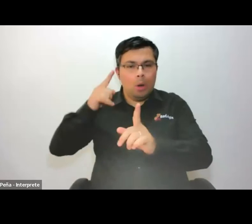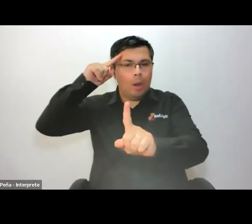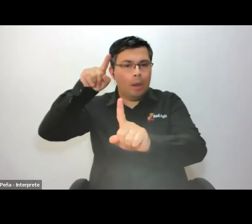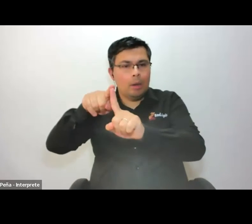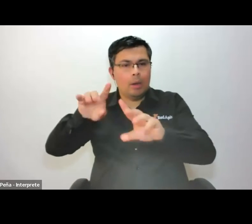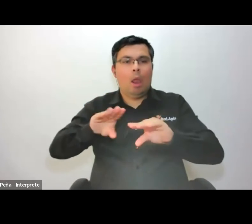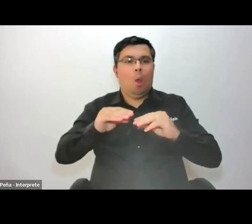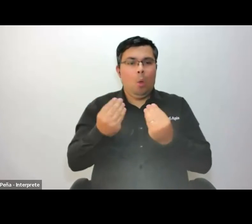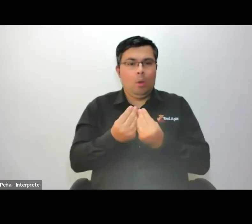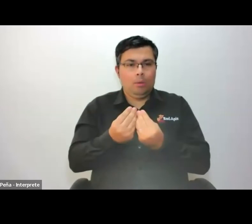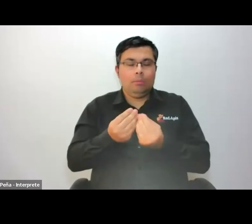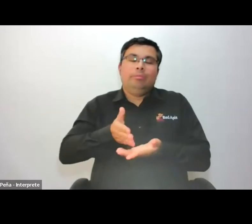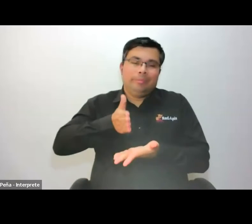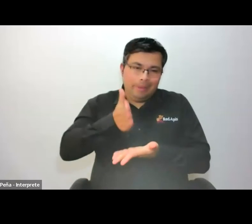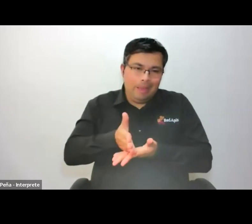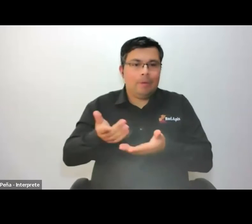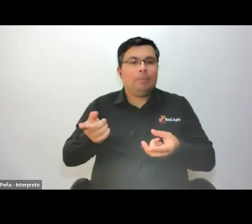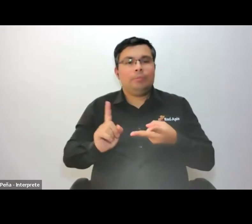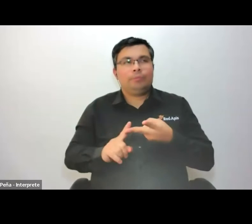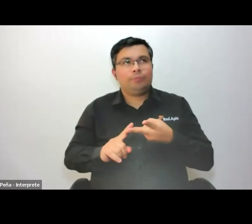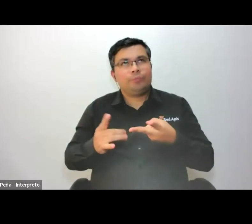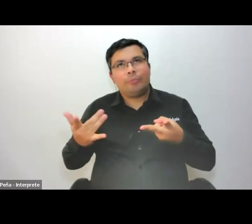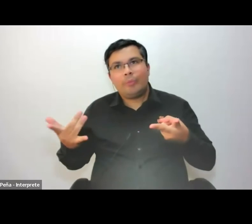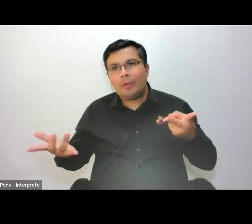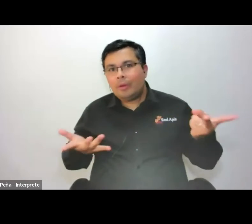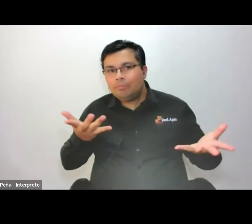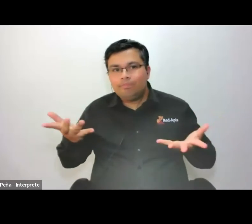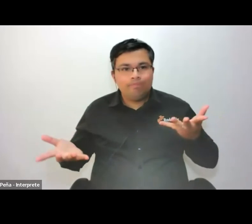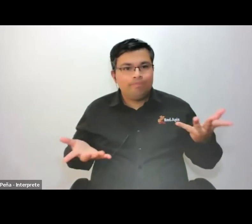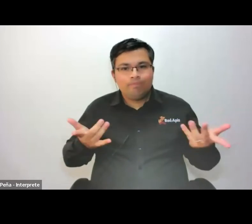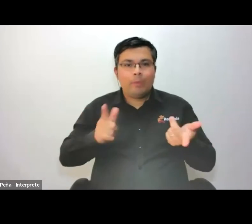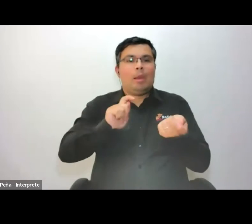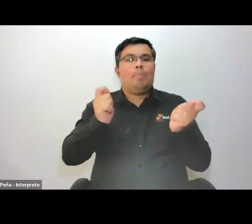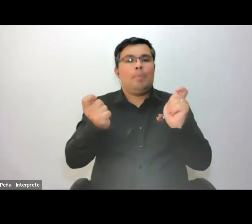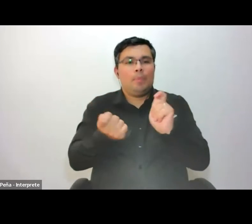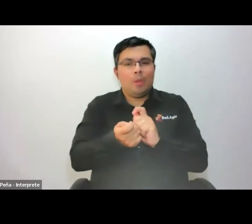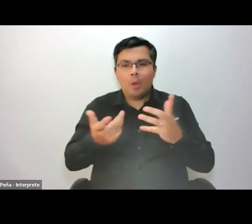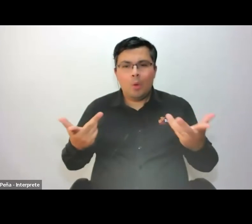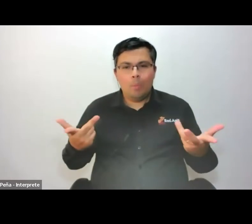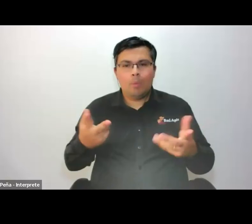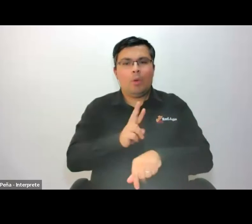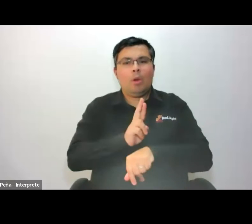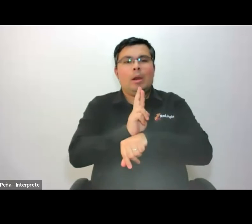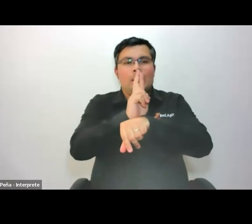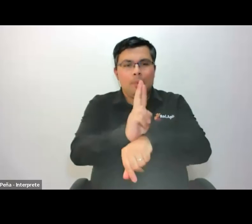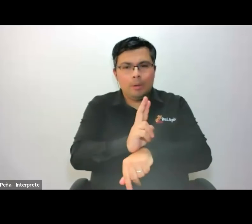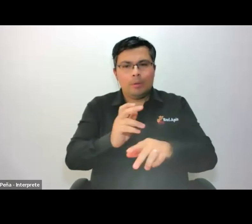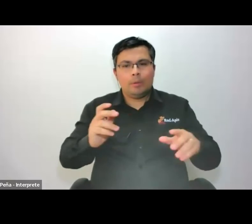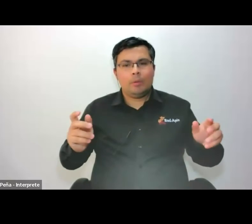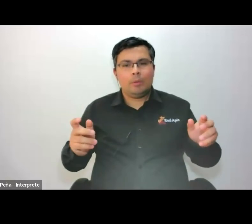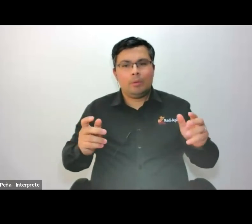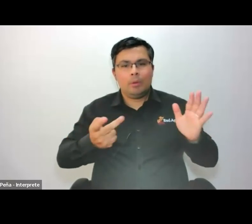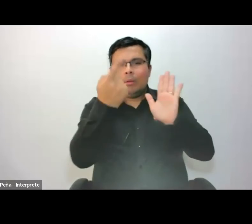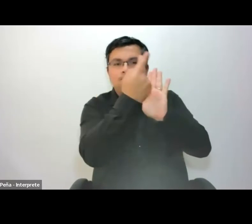hacerse. Si hay que modificar el tipo de representación gráfica que yo utilizo